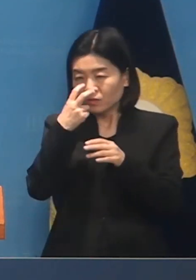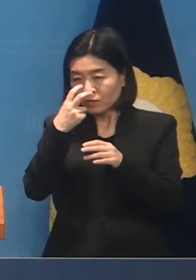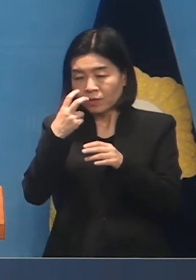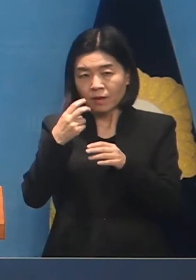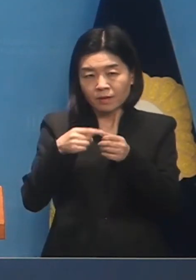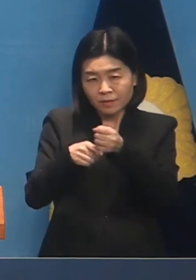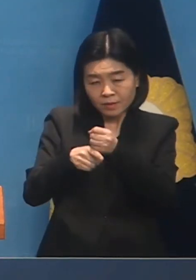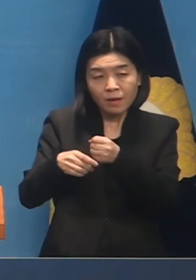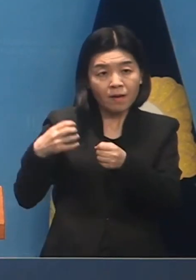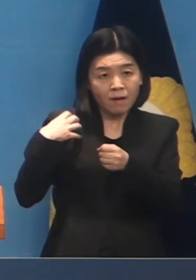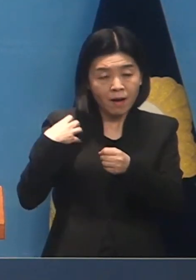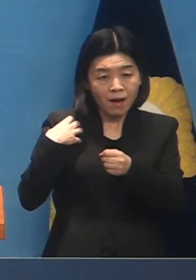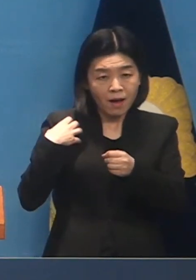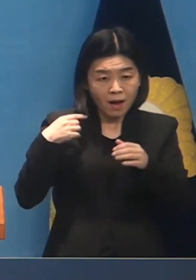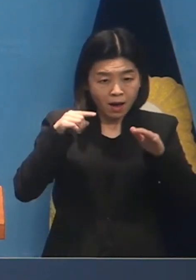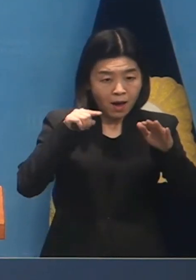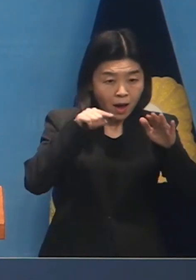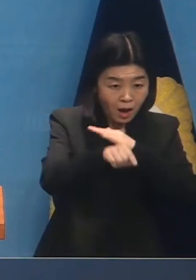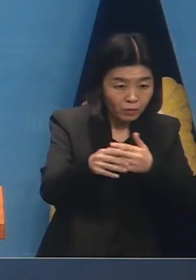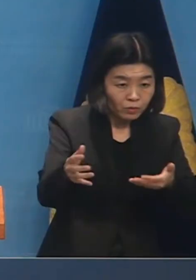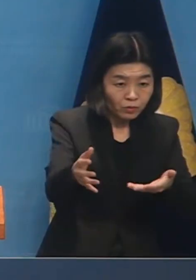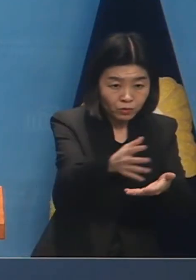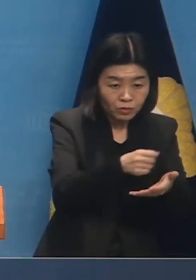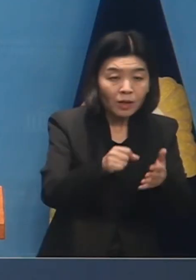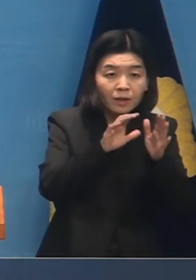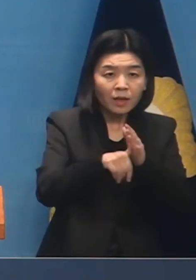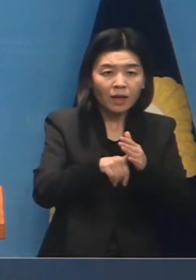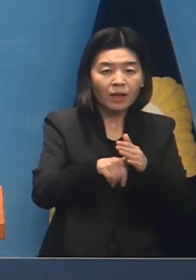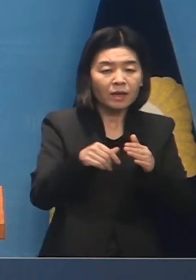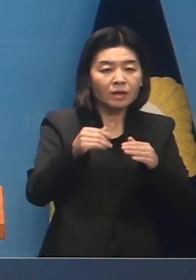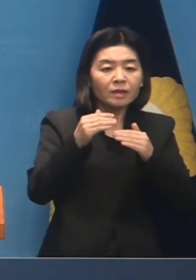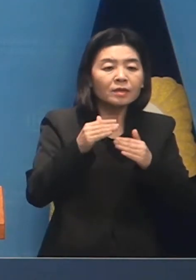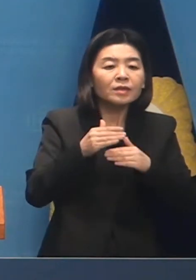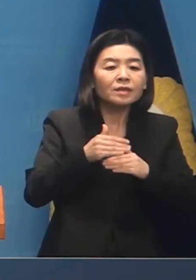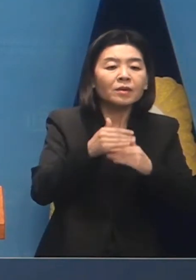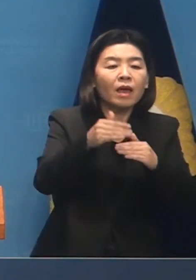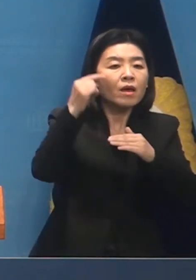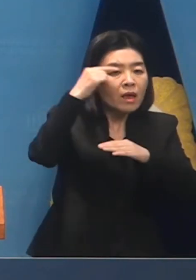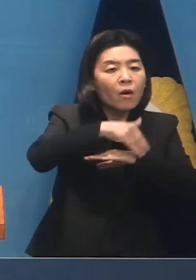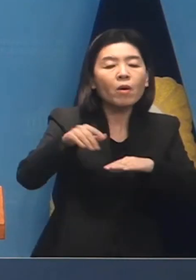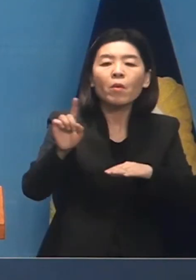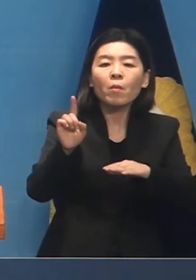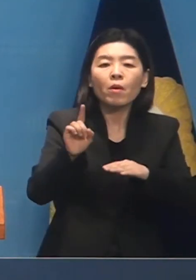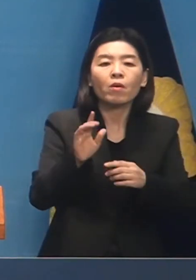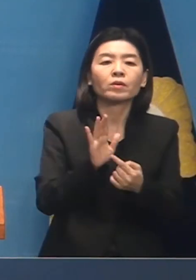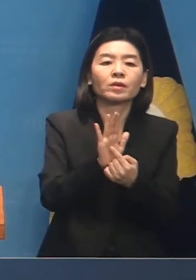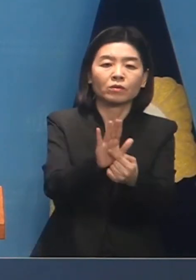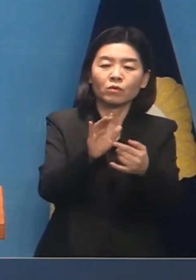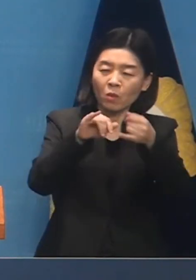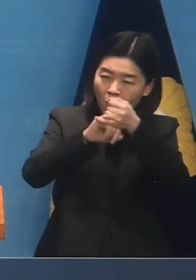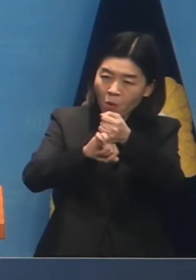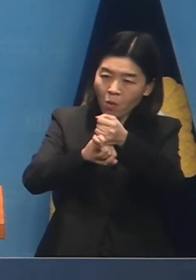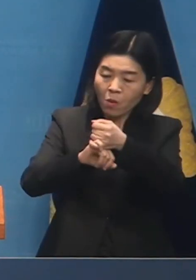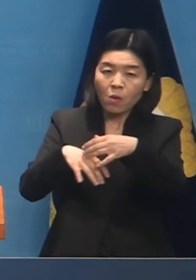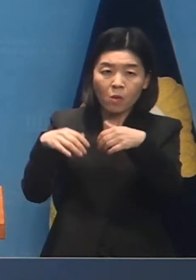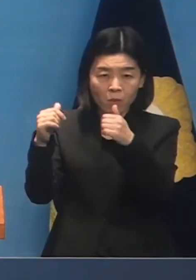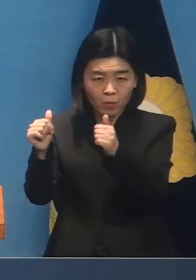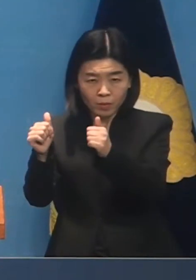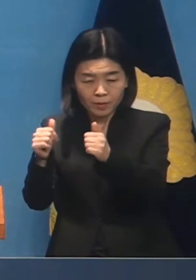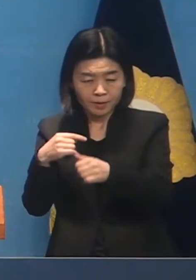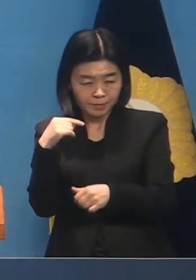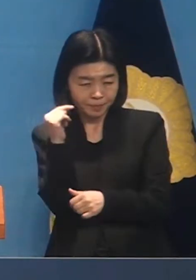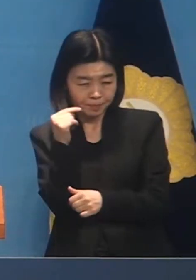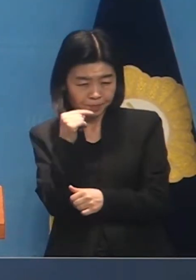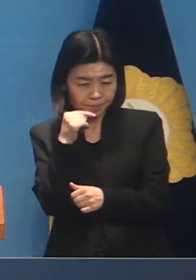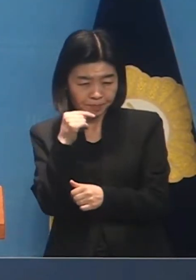신청할 때는 구체적인 집행계획을 반드시 제출하도록 하고 법원이 이를 엄정하게 대면